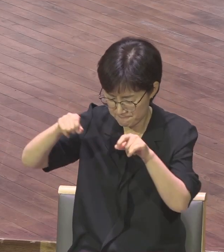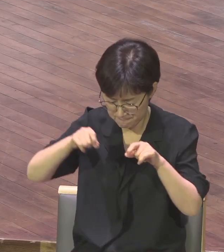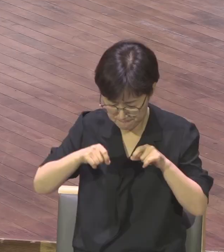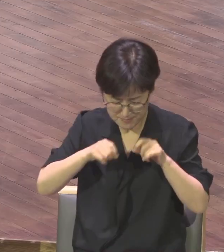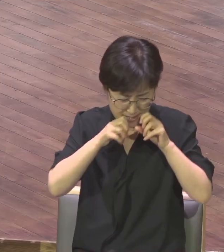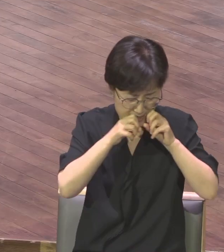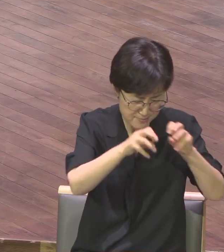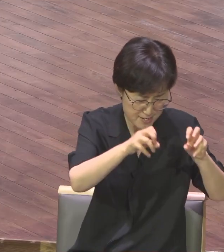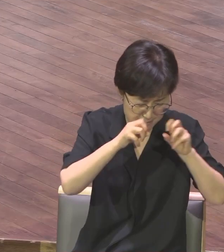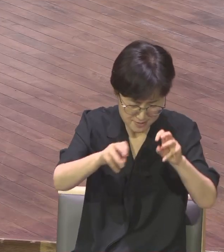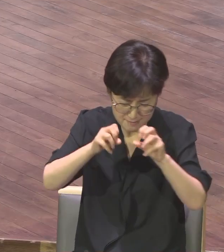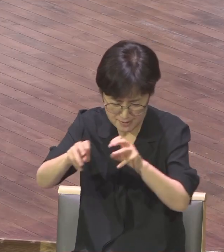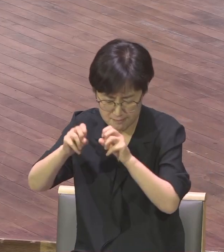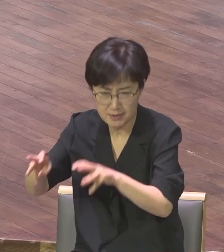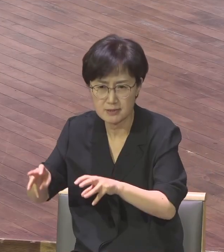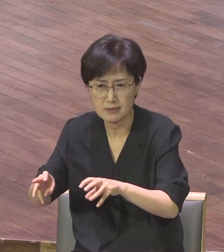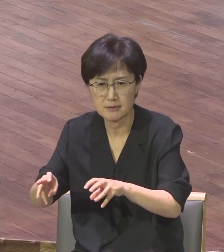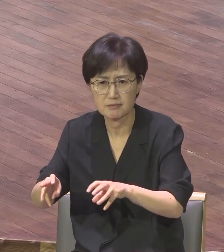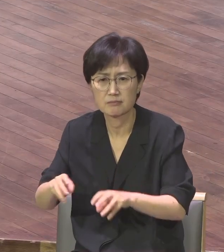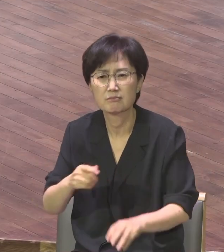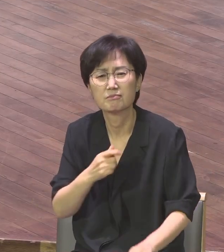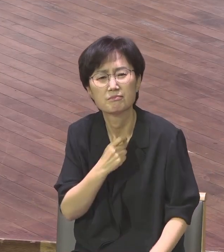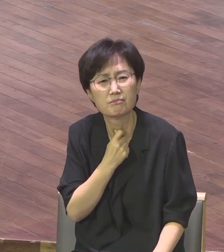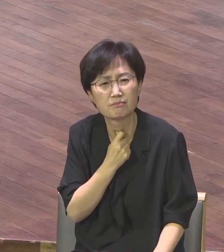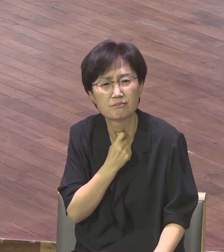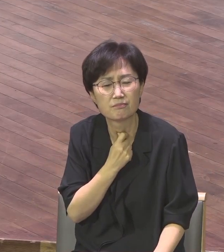좀 전해라.